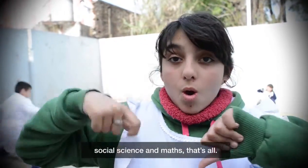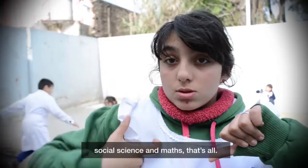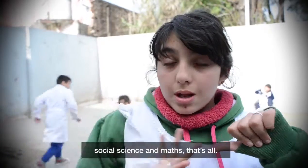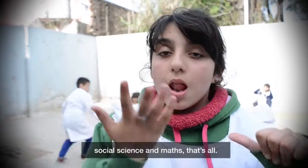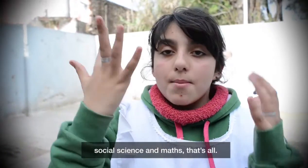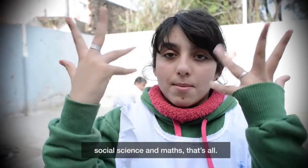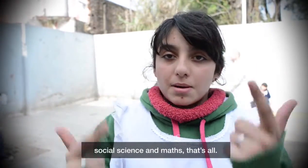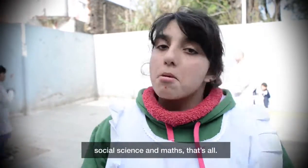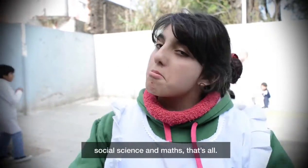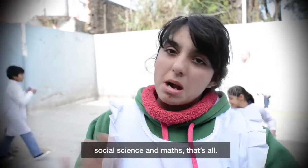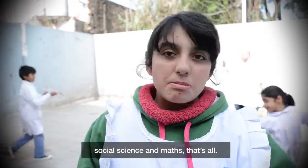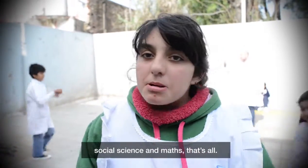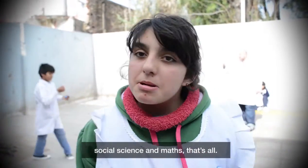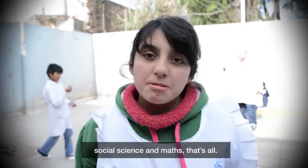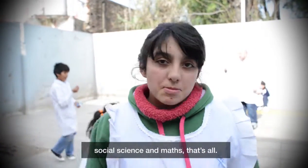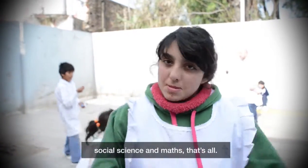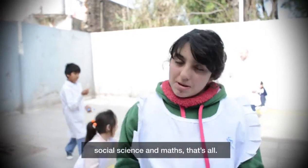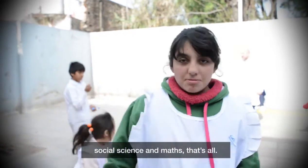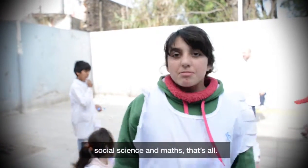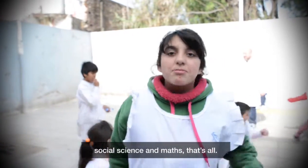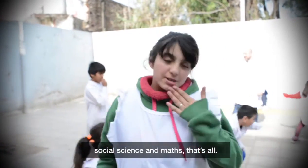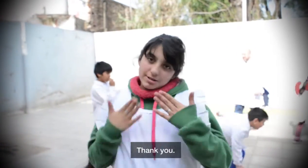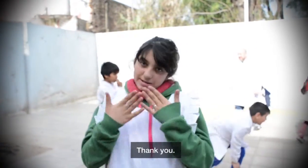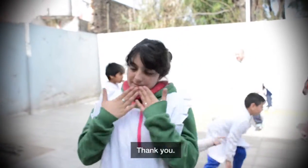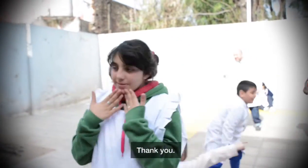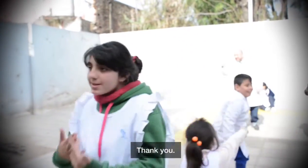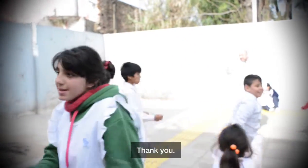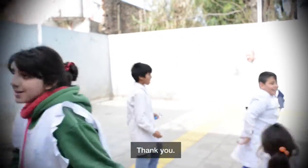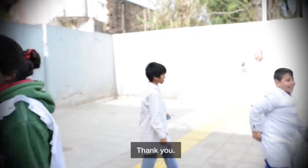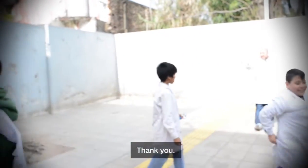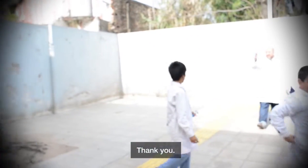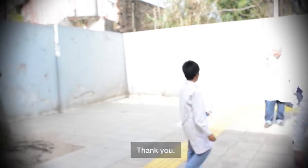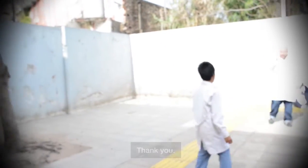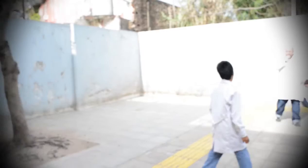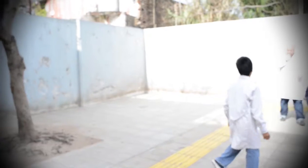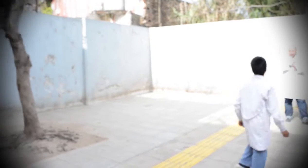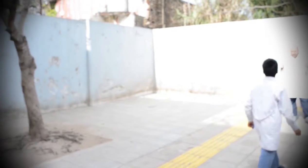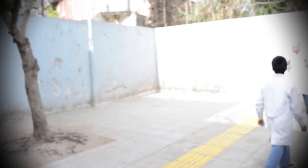en el grupo de ciencias sociales y matemáticas. Nada más, solo eso, muchas gracias.